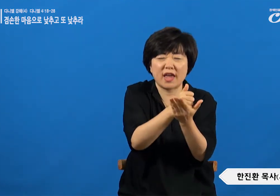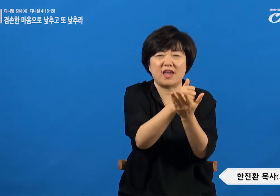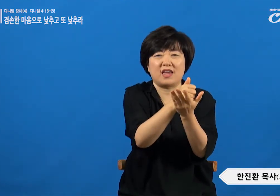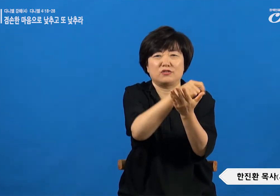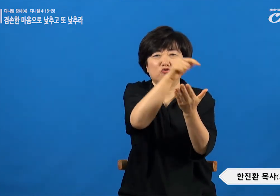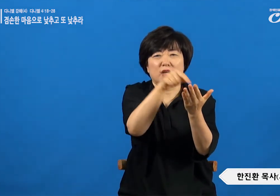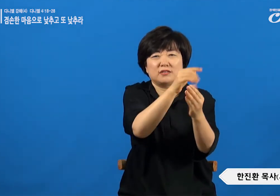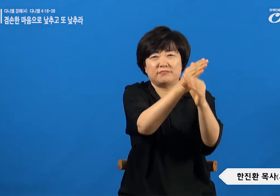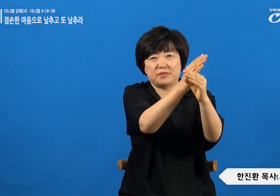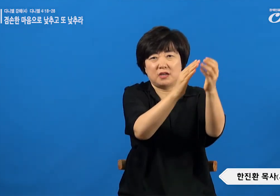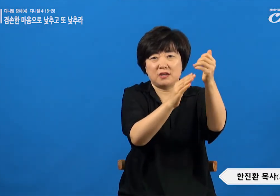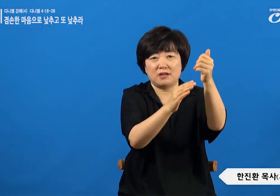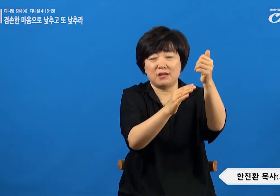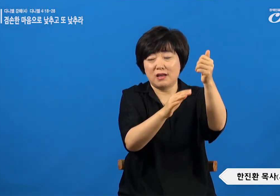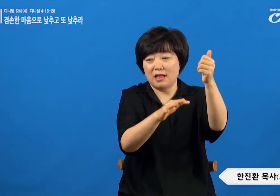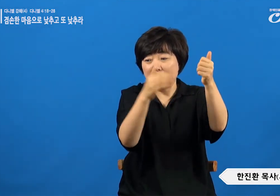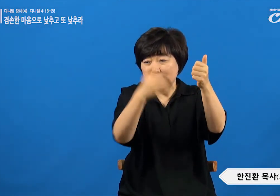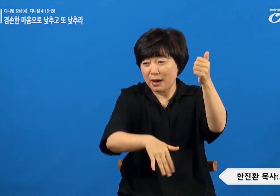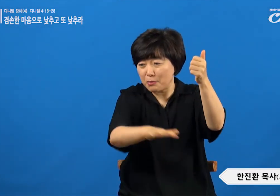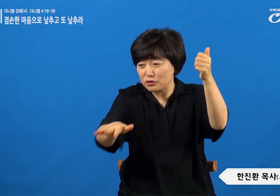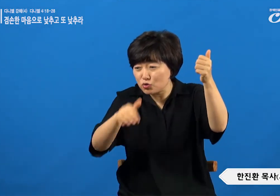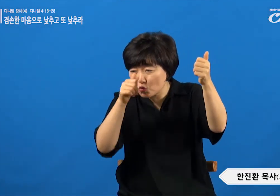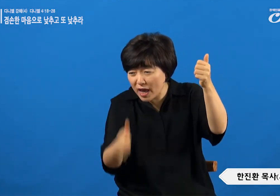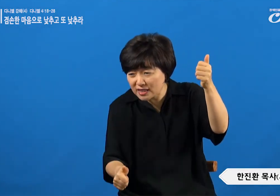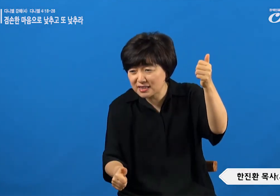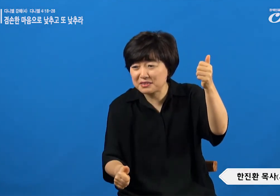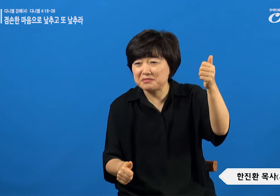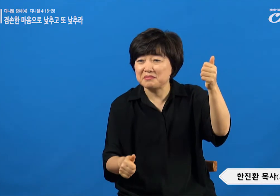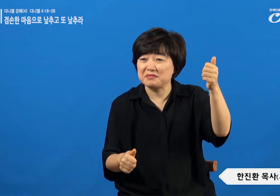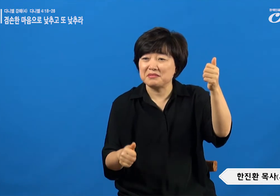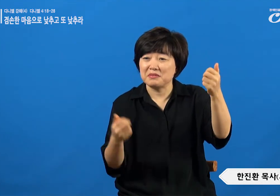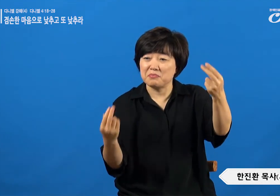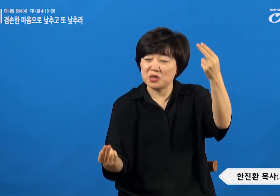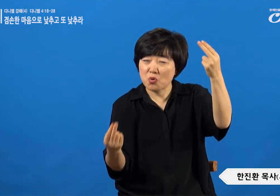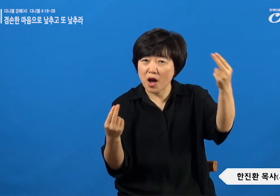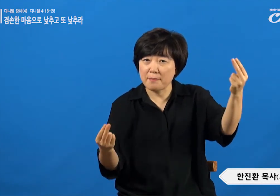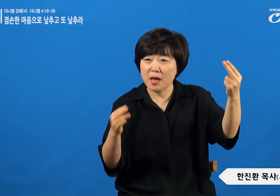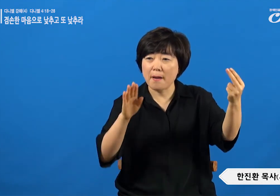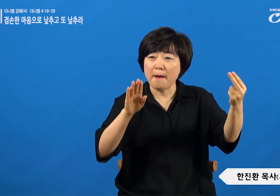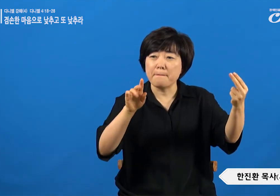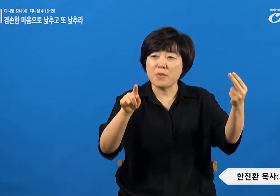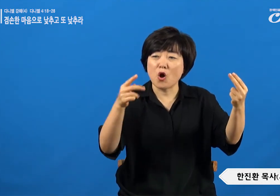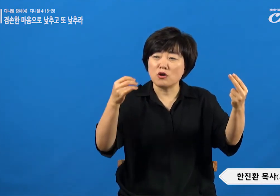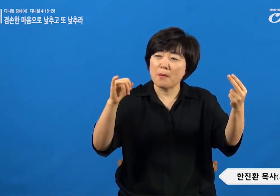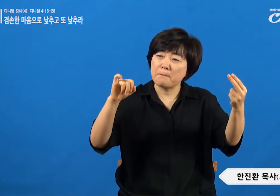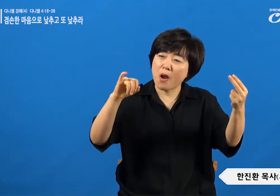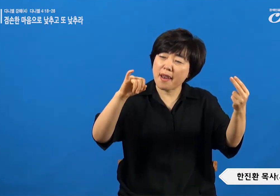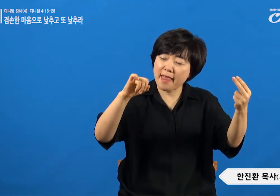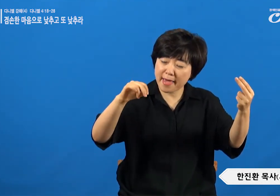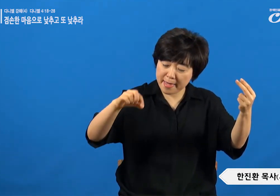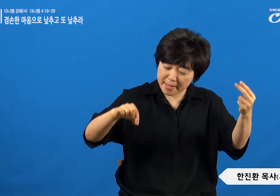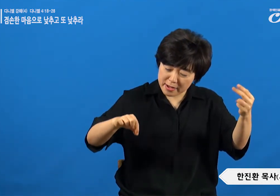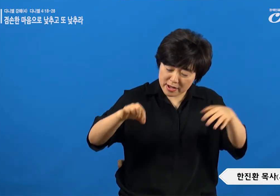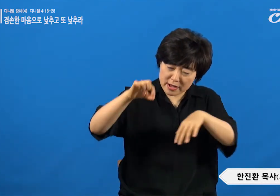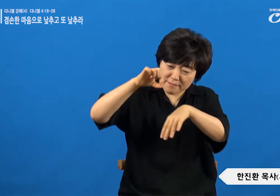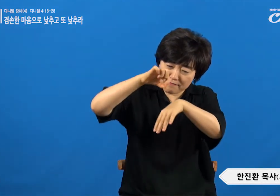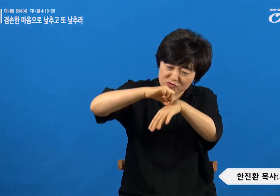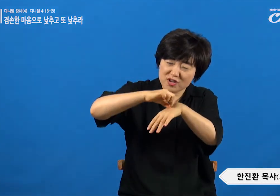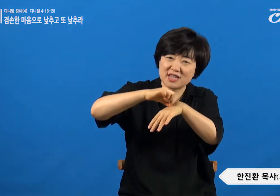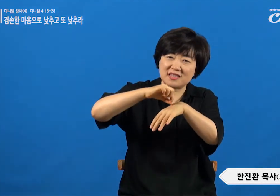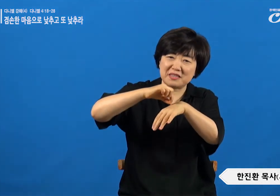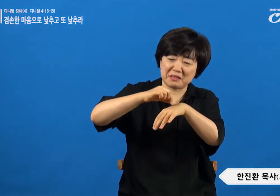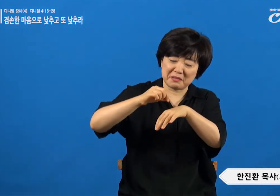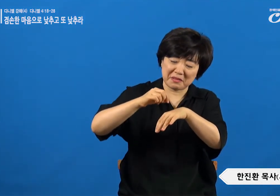비하면 벼룩에 물린 자국에 불과하다. 다른 모든 죄들은 벼룩에 물려서